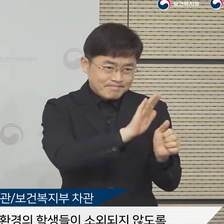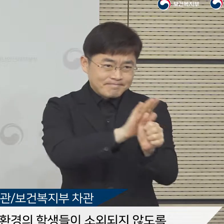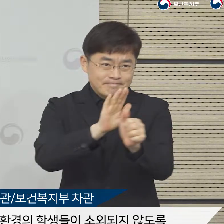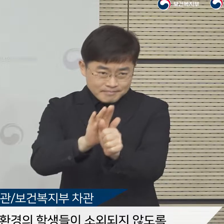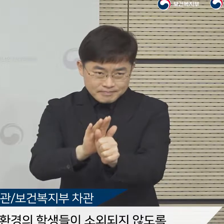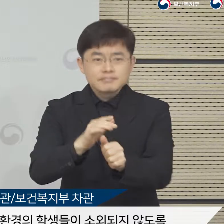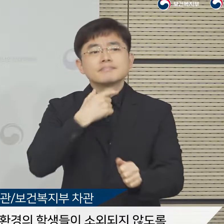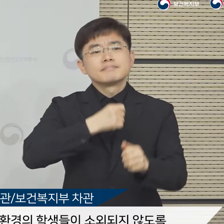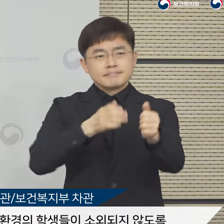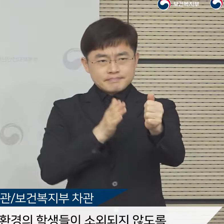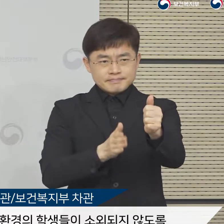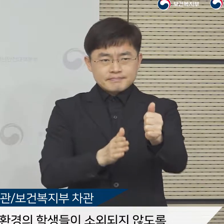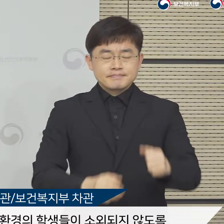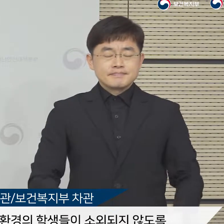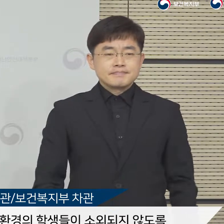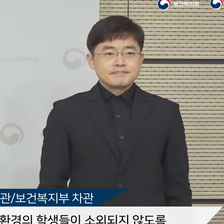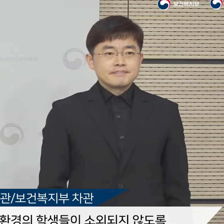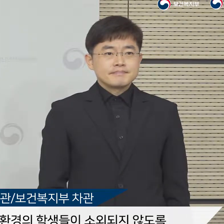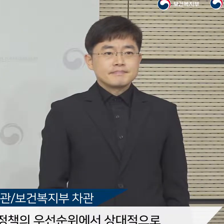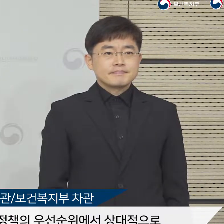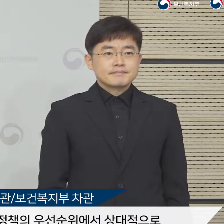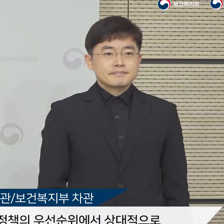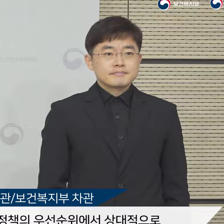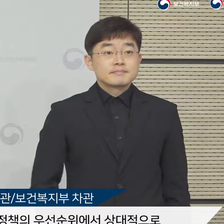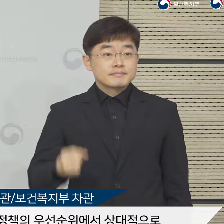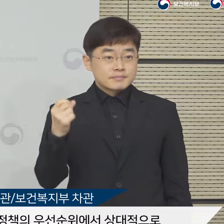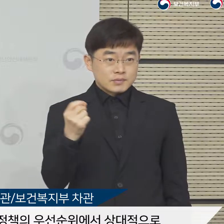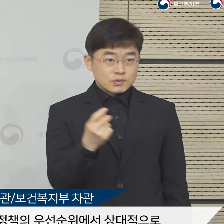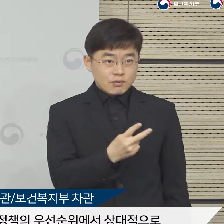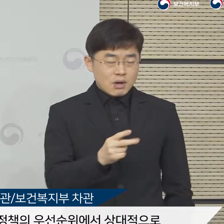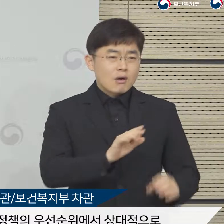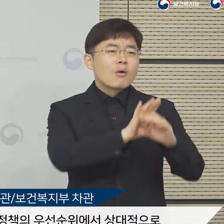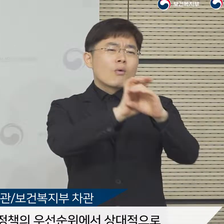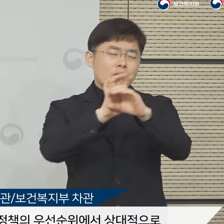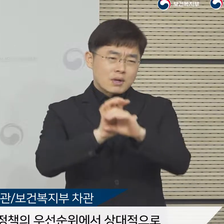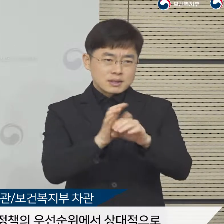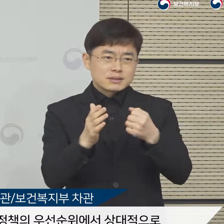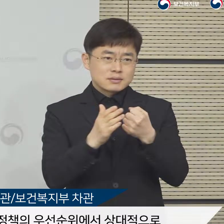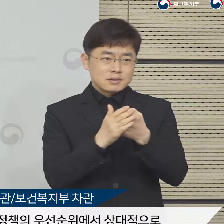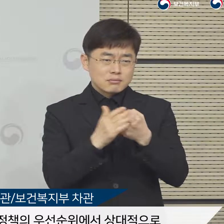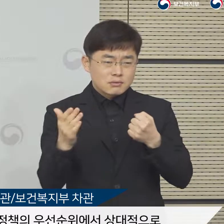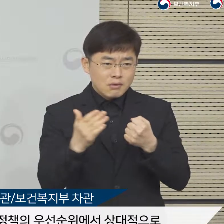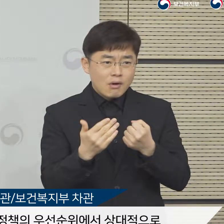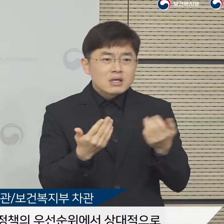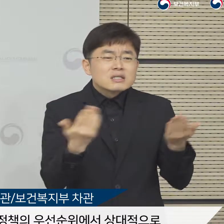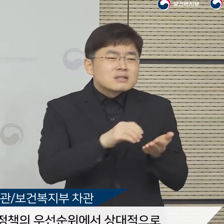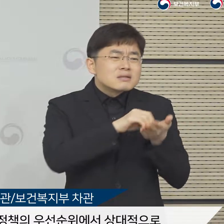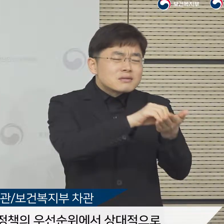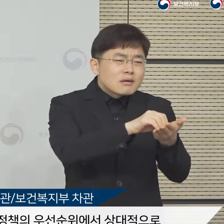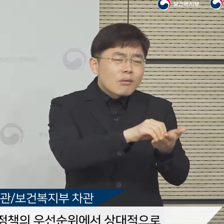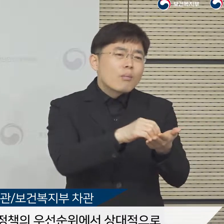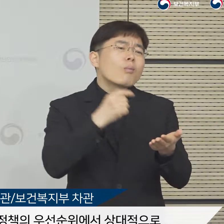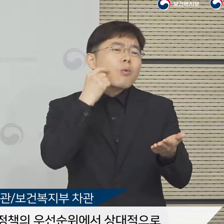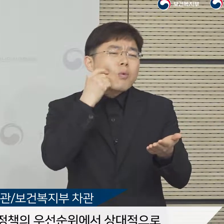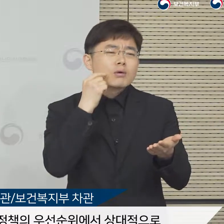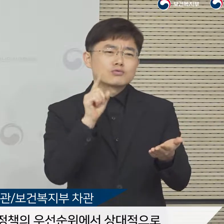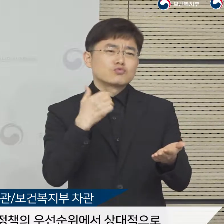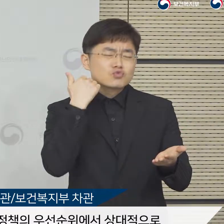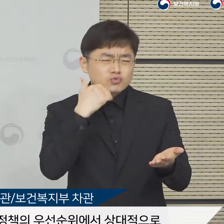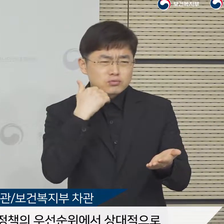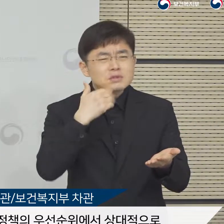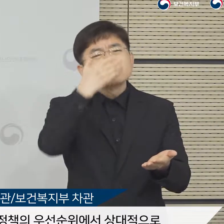것을 강조하셨습니다. 더불어 코로나19로 취업 기회가 줄어들고